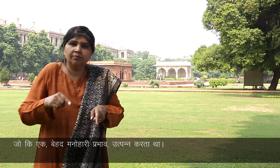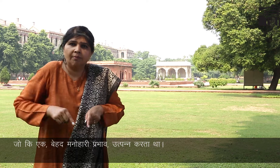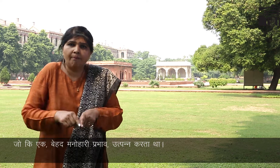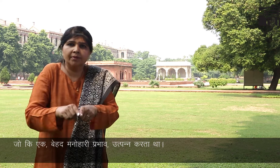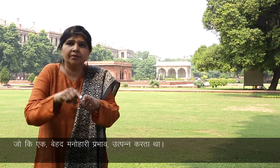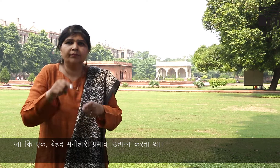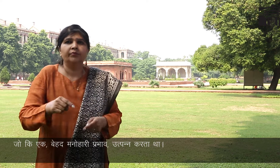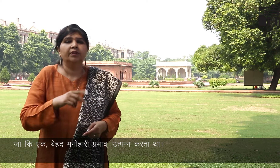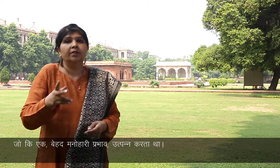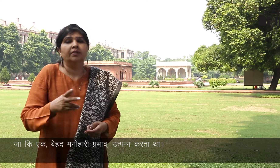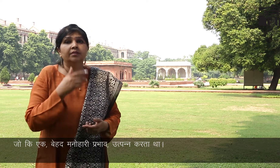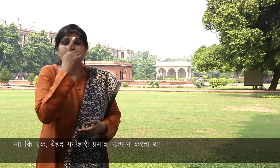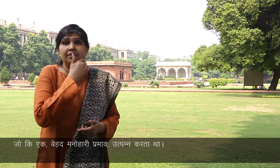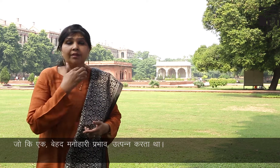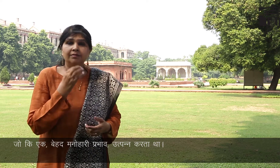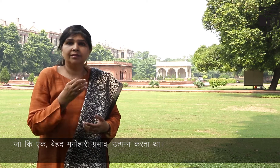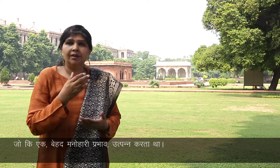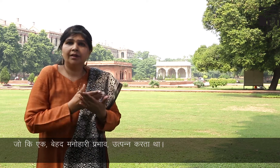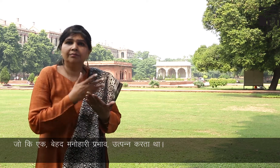एक बेहद मनोहारी प्रभाव उत्पन्न करता था।